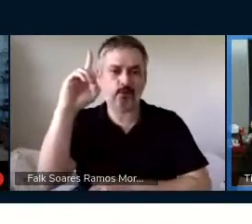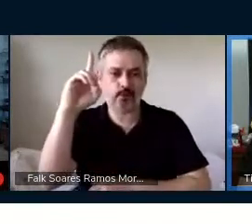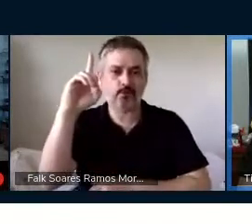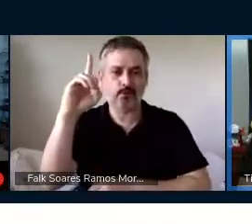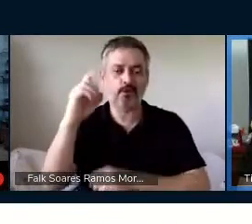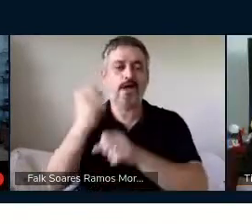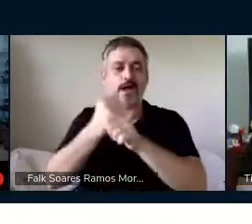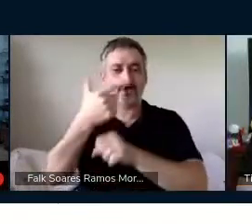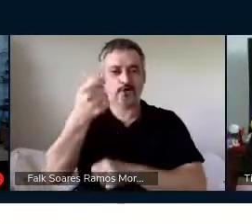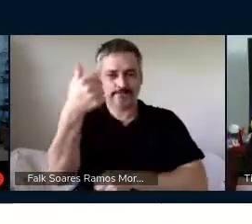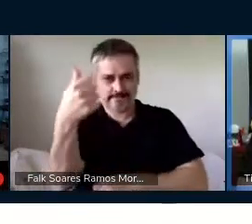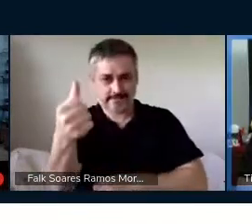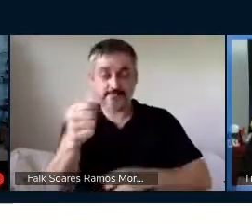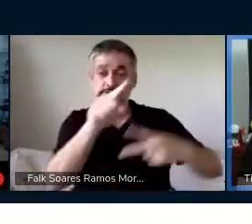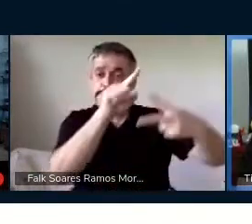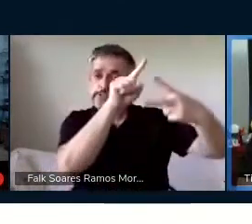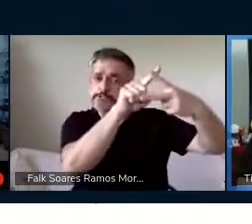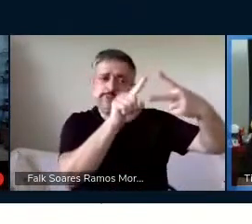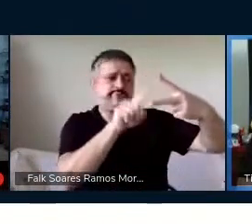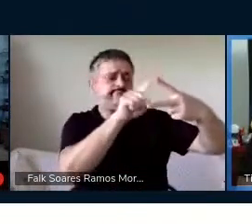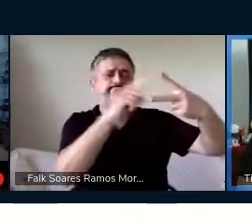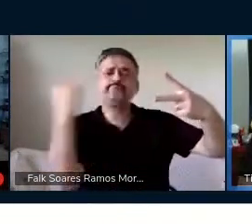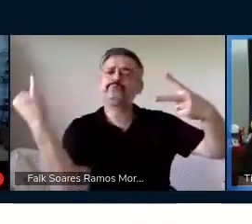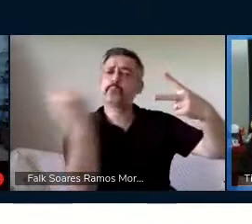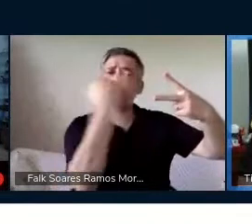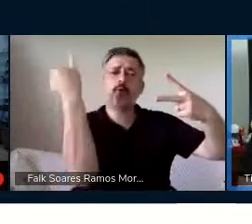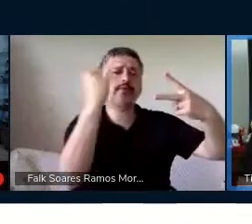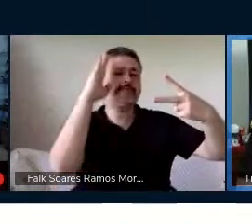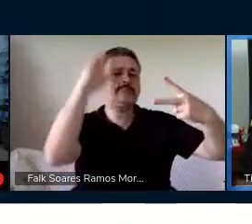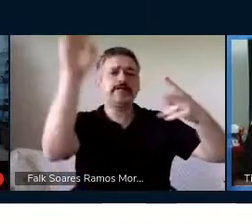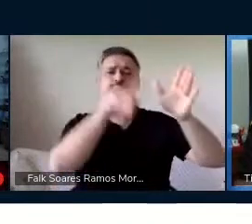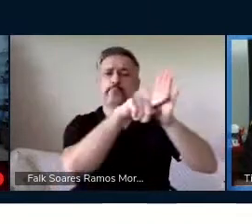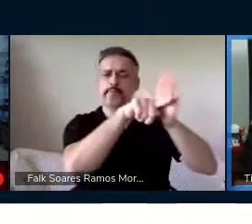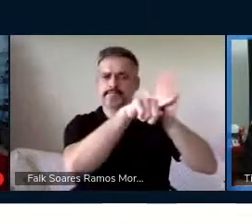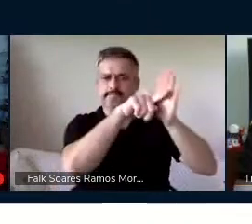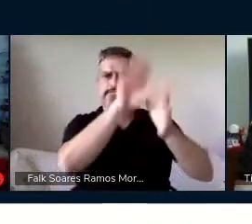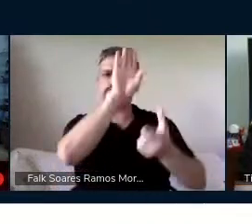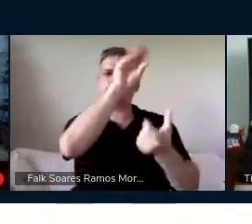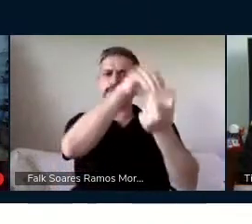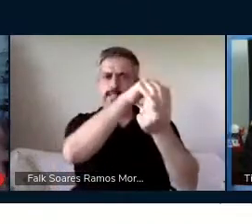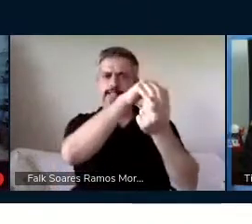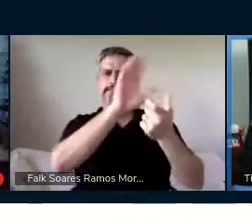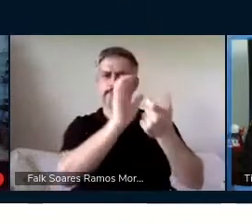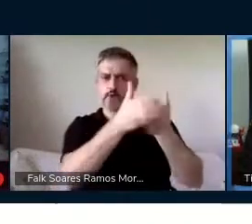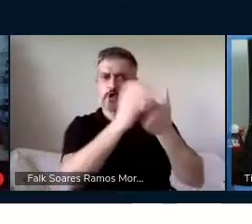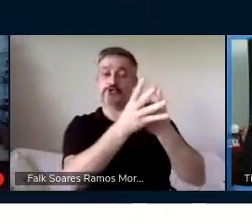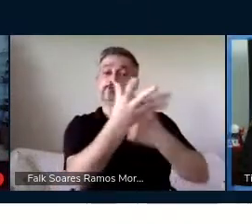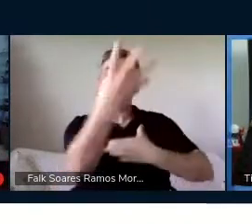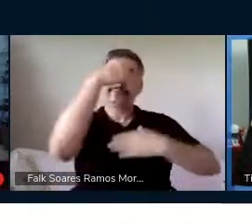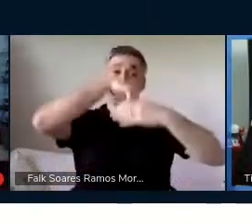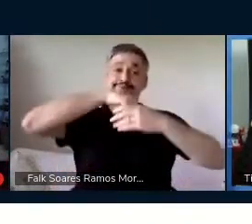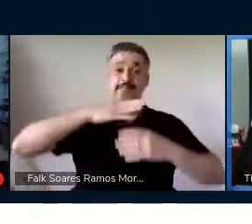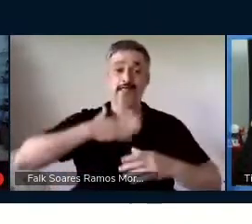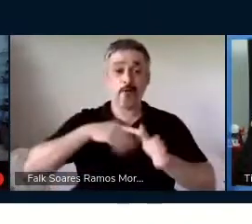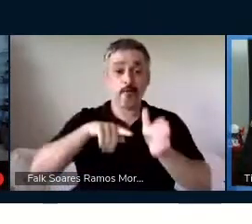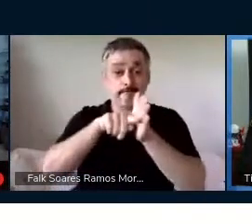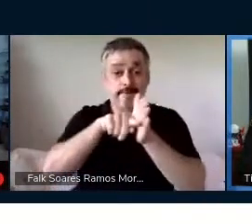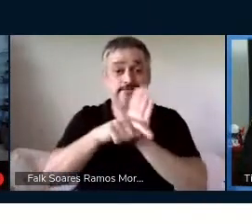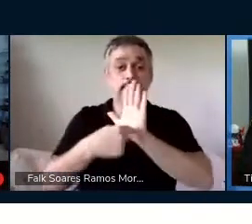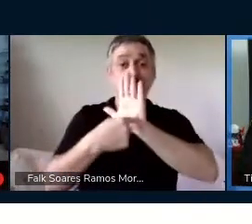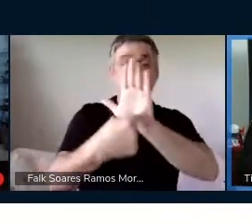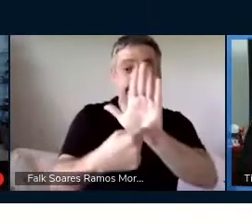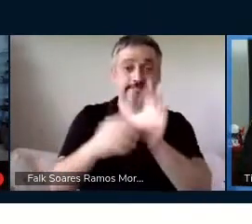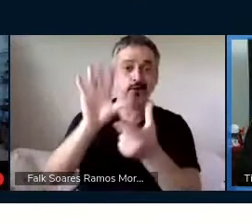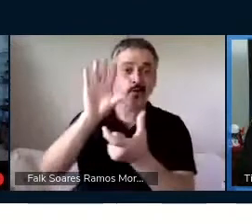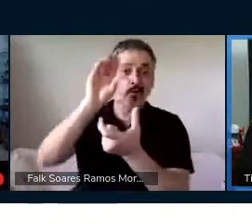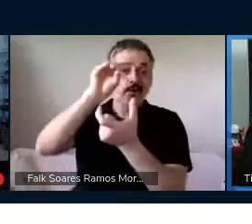UTCS, de Felten, 2016. Então, são as pesquisas que